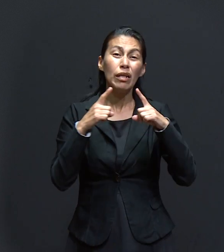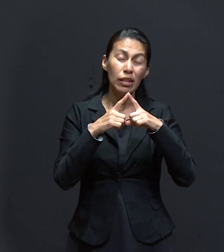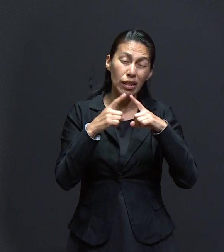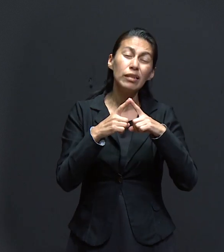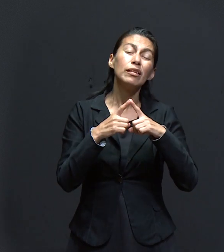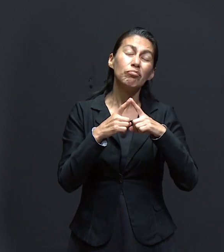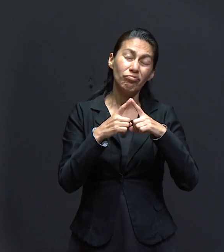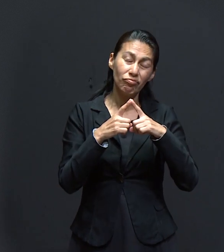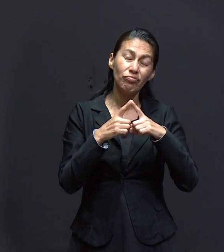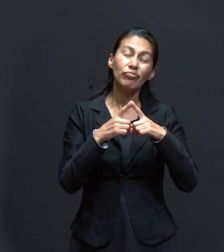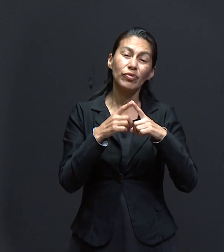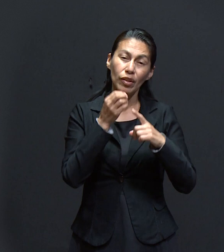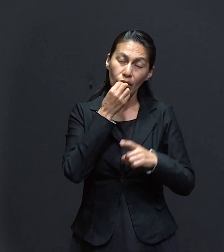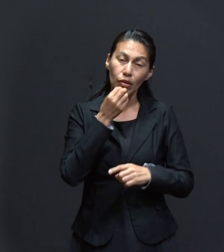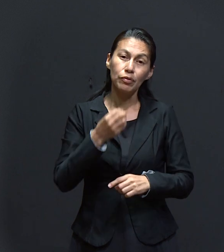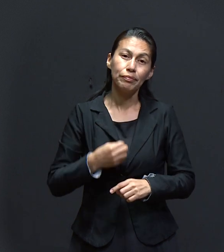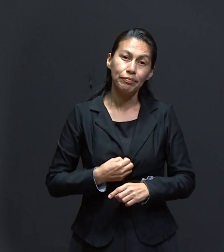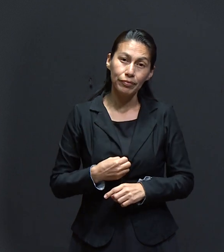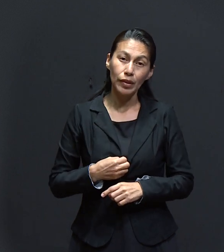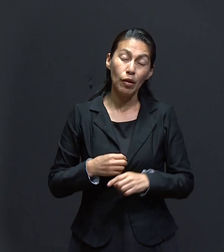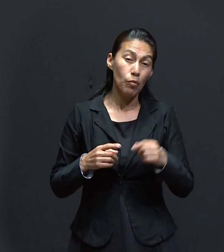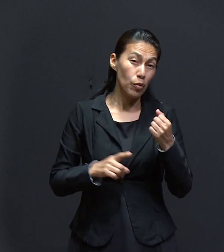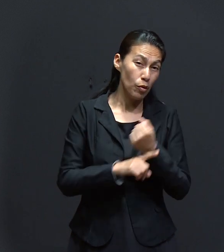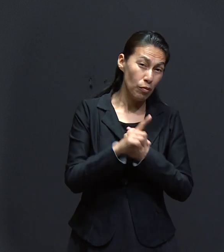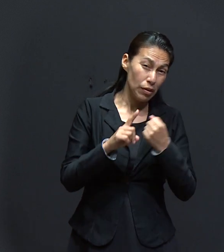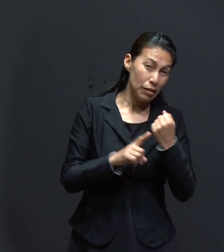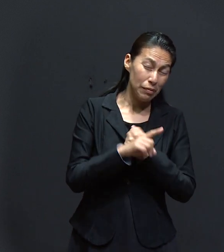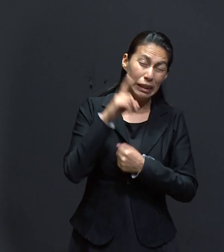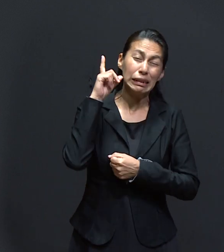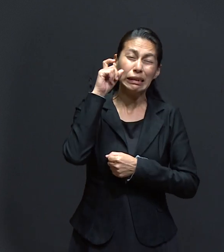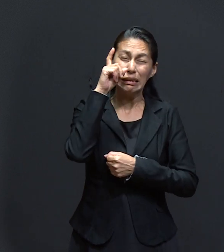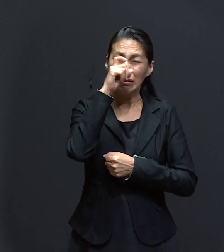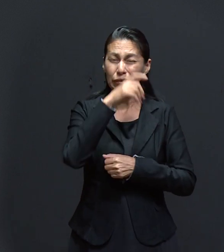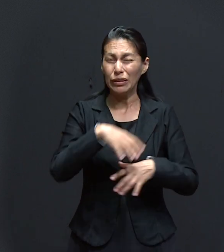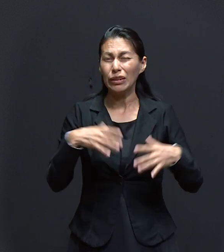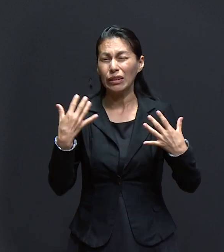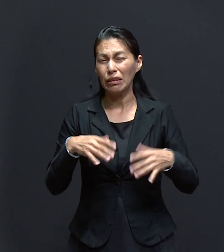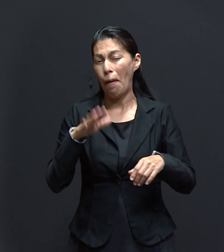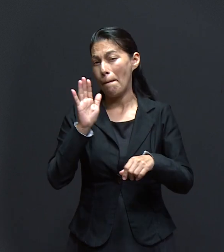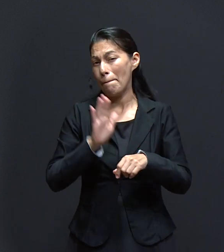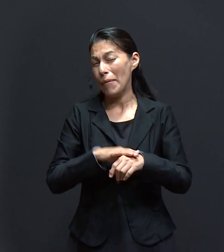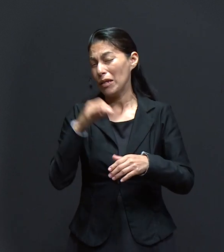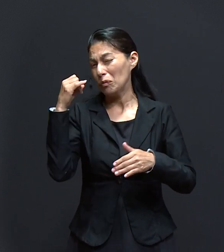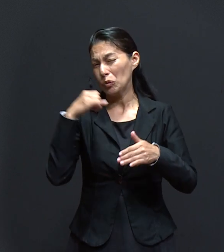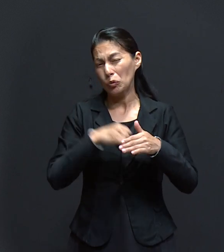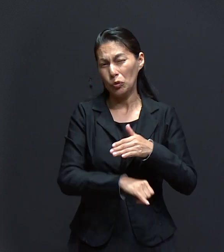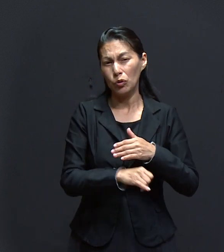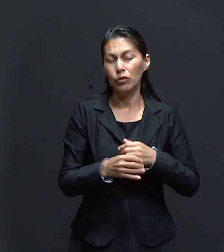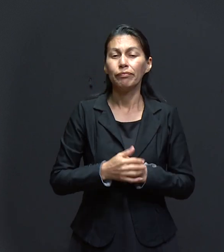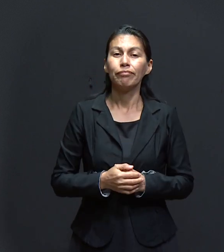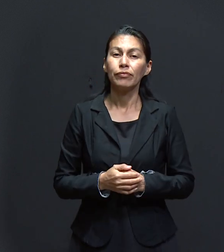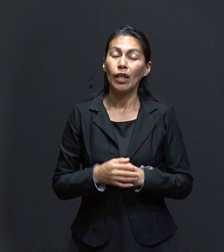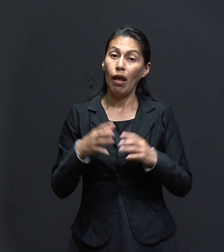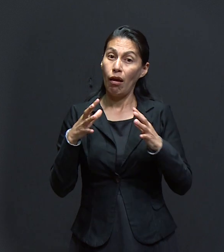es un conflicto mucho más profundo que una guerra militar